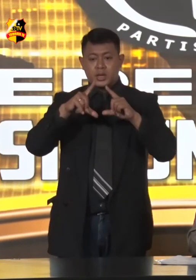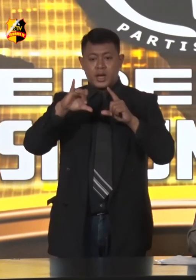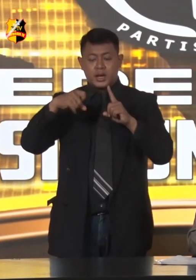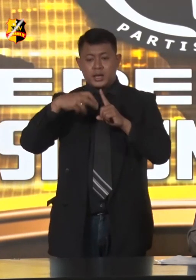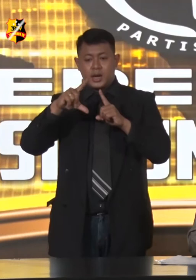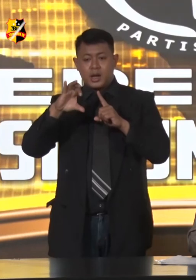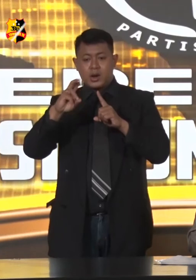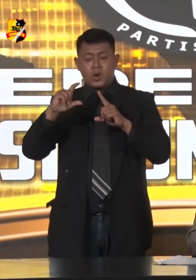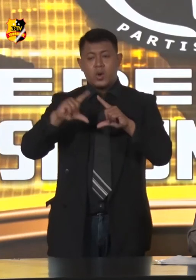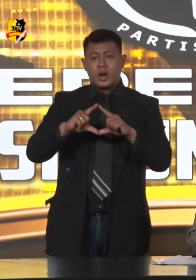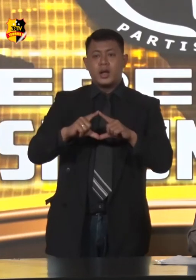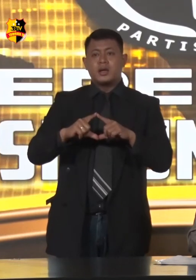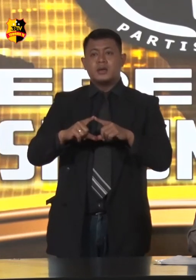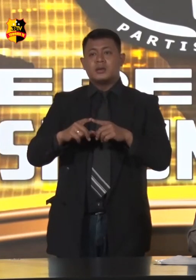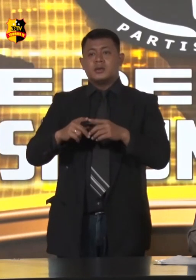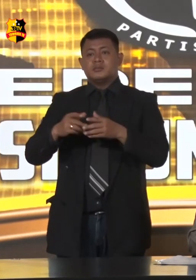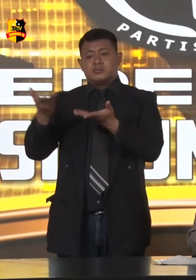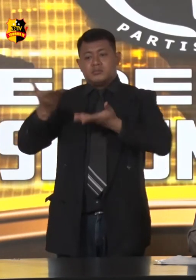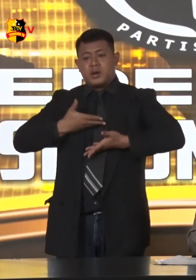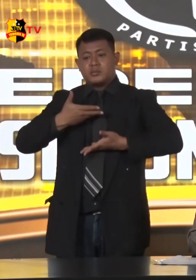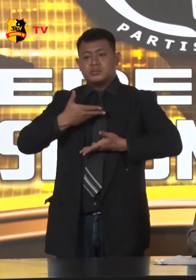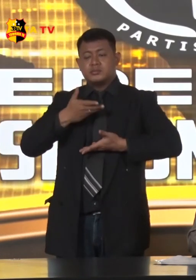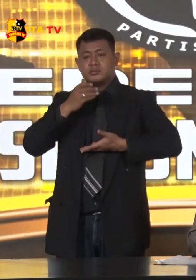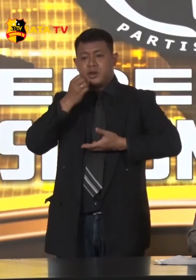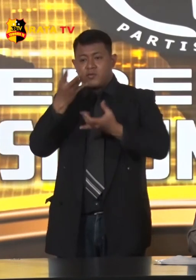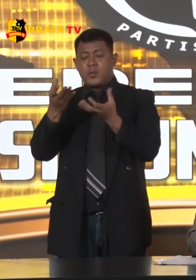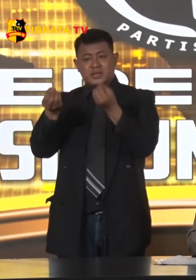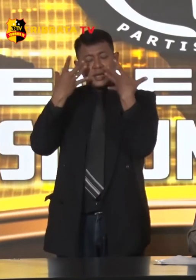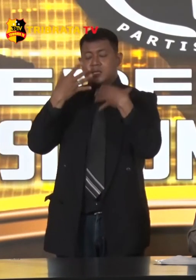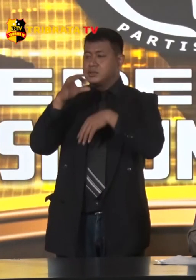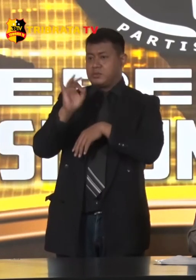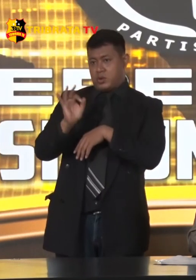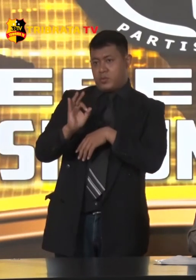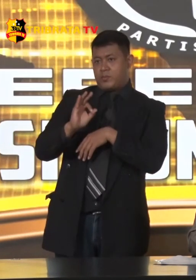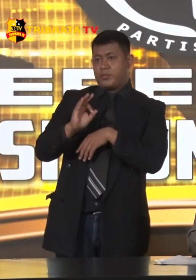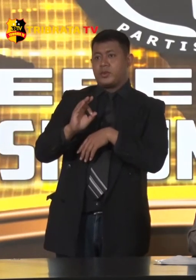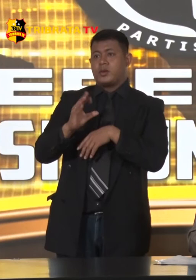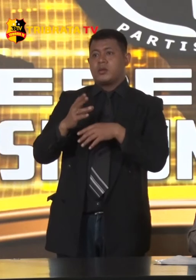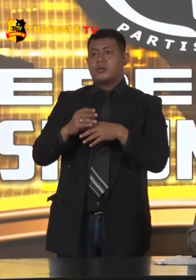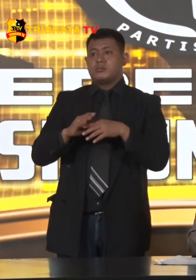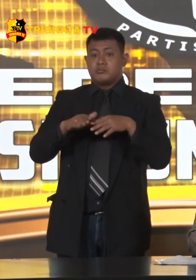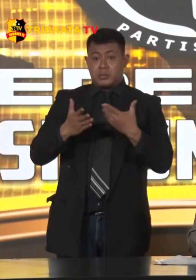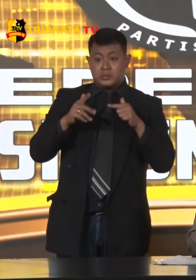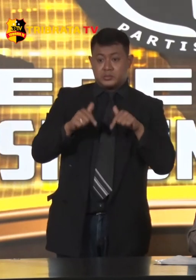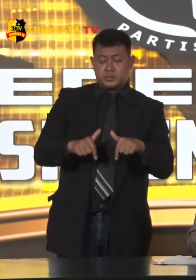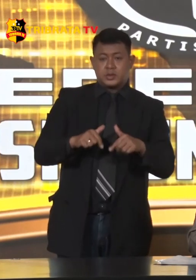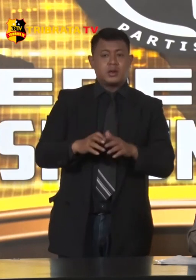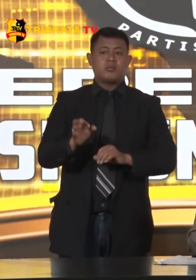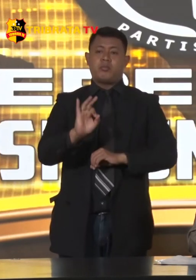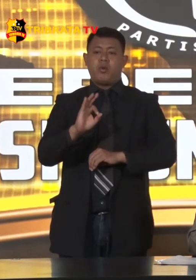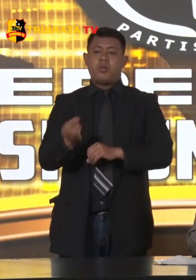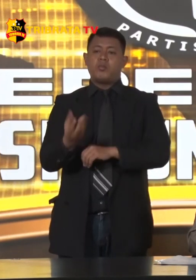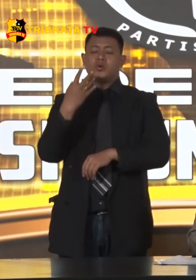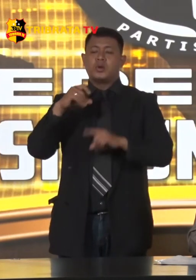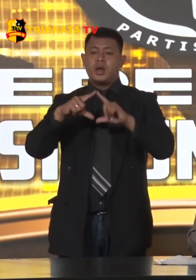sendiri, kami belum dapat konfirmasi. Nanti kalau ada informasi lebih jelas akan pasti sampaikan. Tapi sampai ini belum muncul